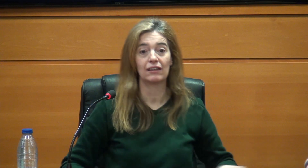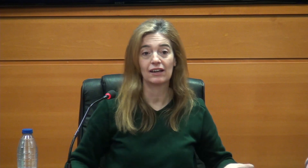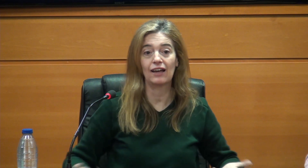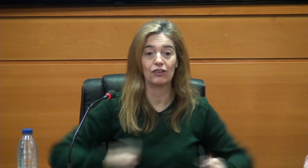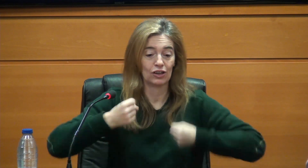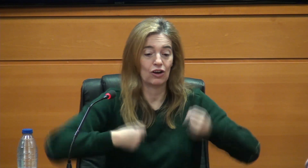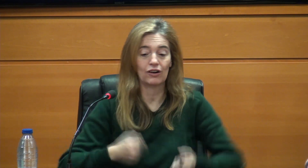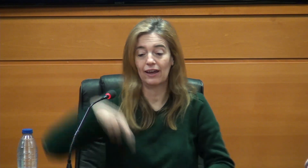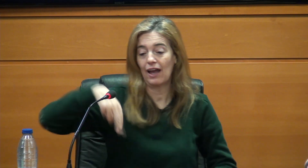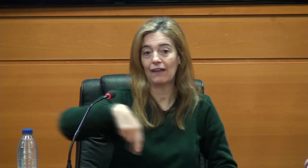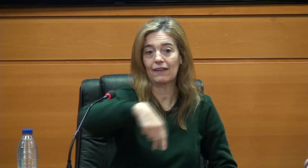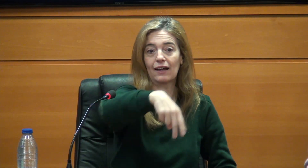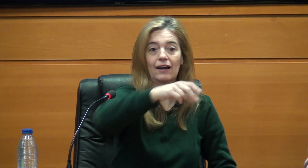Correr es muy fácil